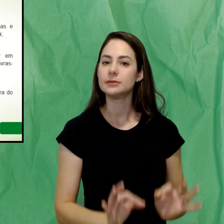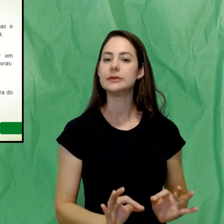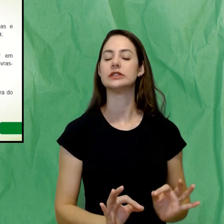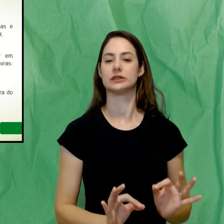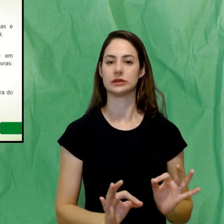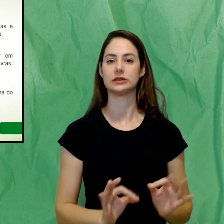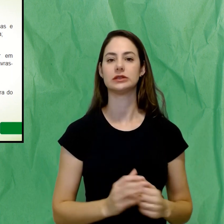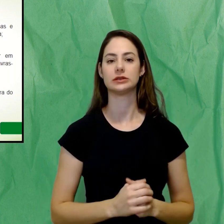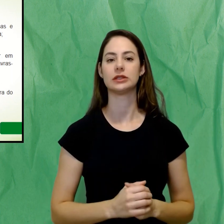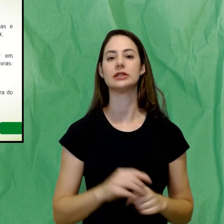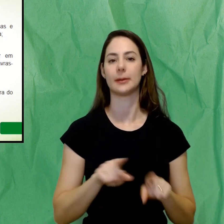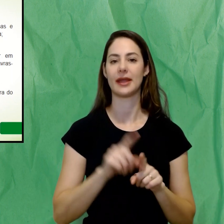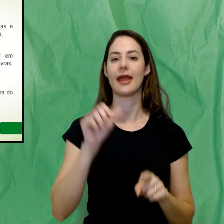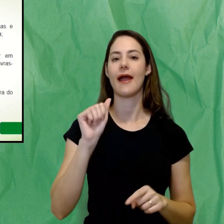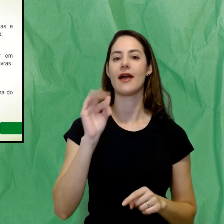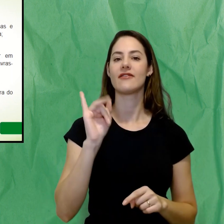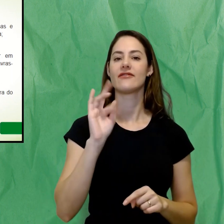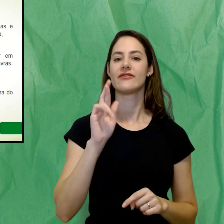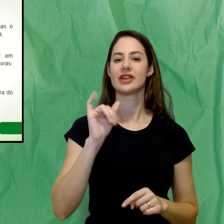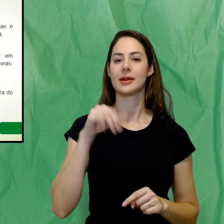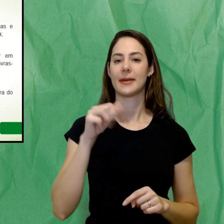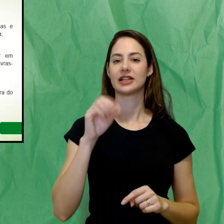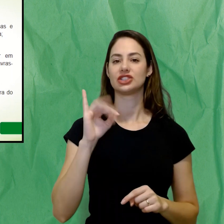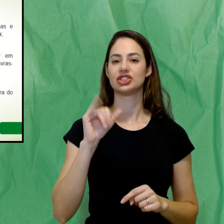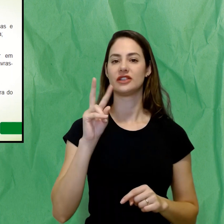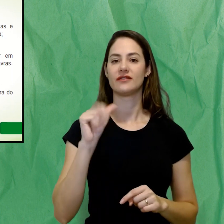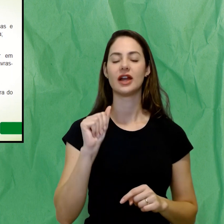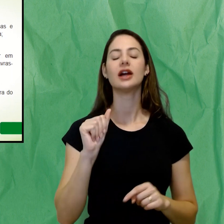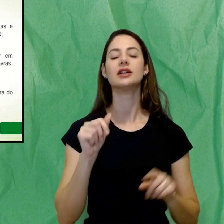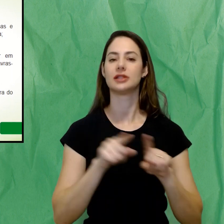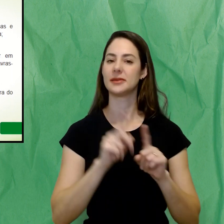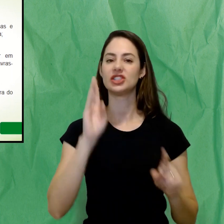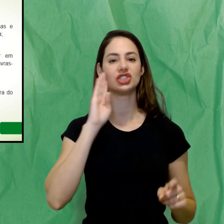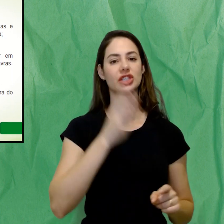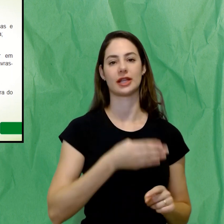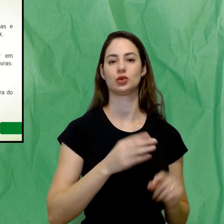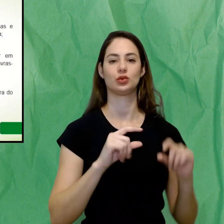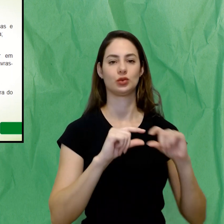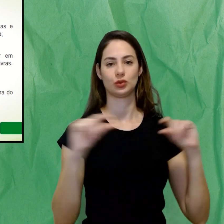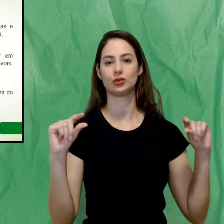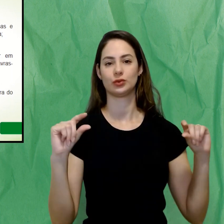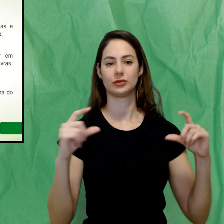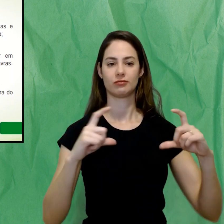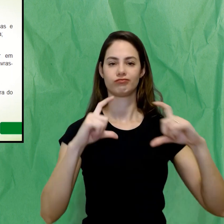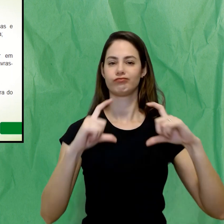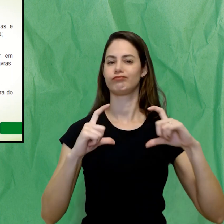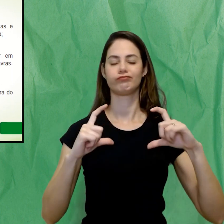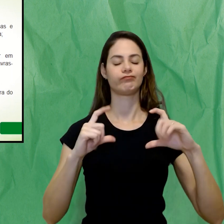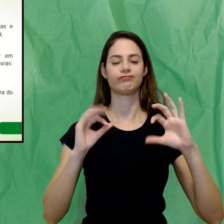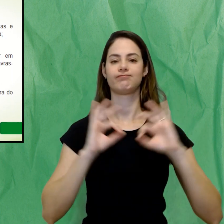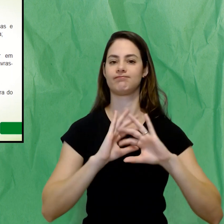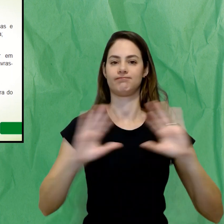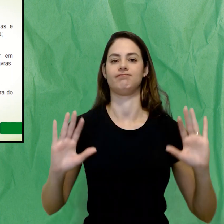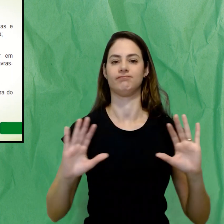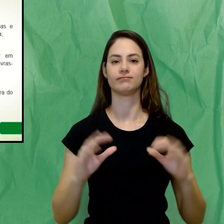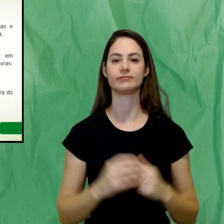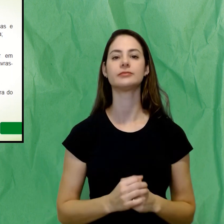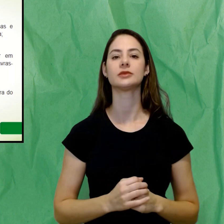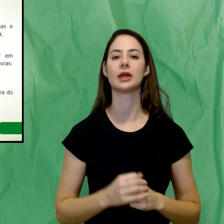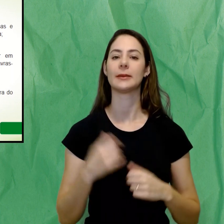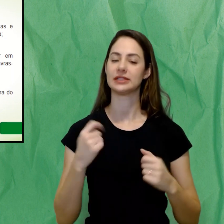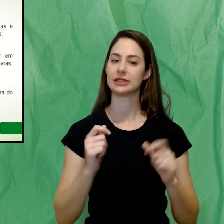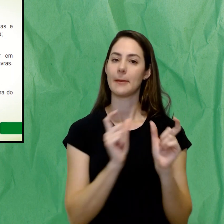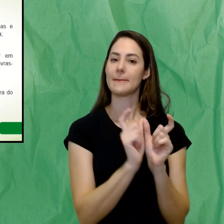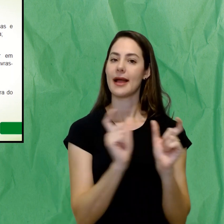preferencialmente afirmativas, escritas em ordem direta e na voz ativa, tá? Então, é um texto muito objetivo. Ele